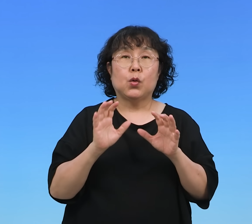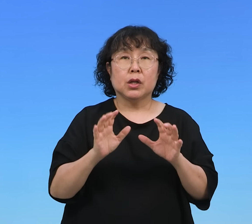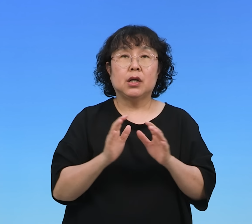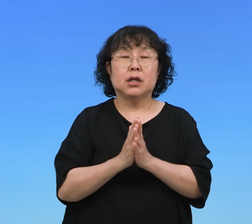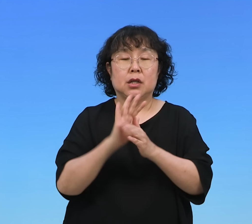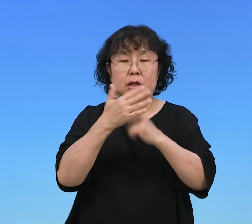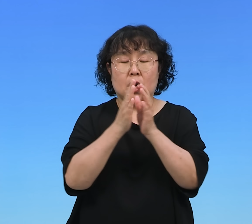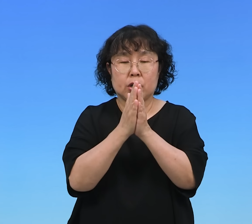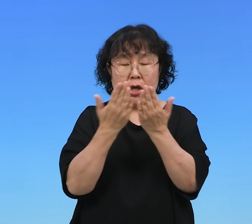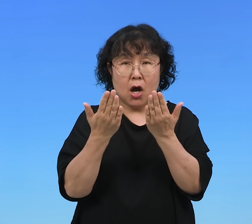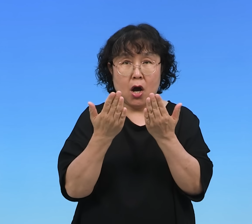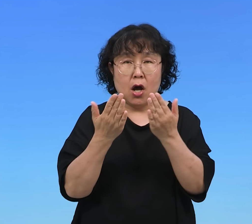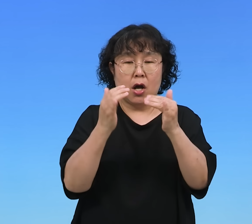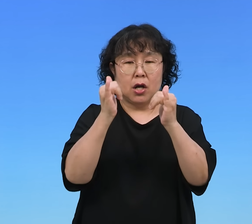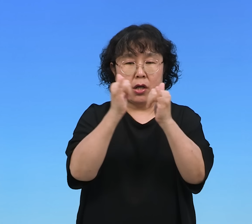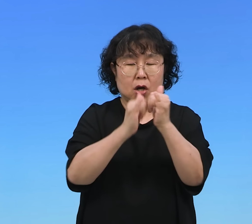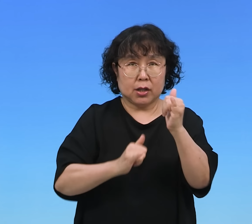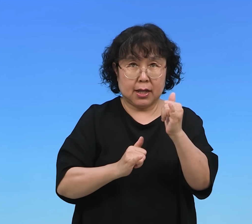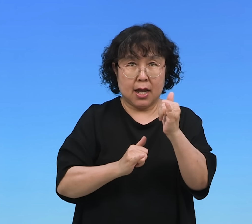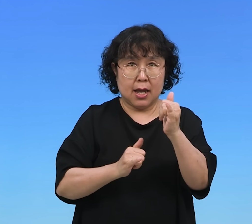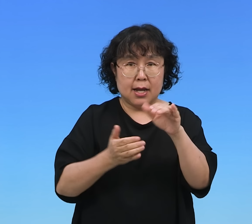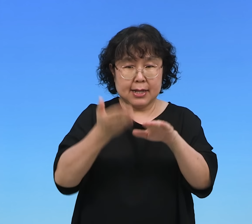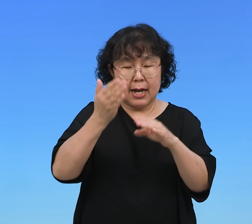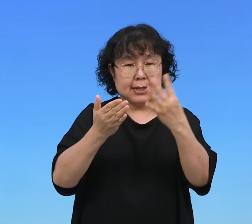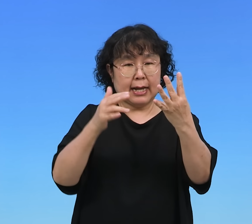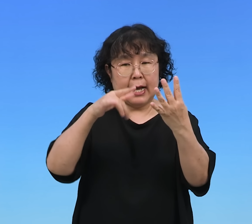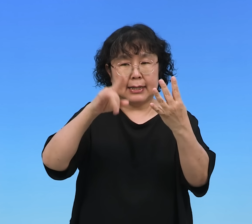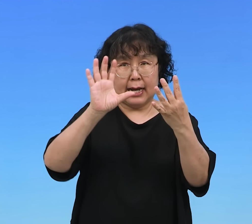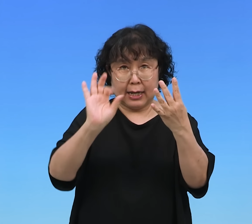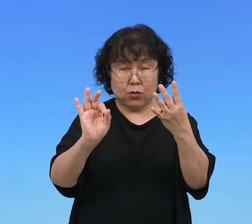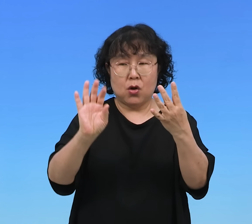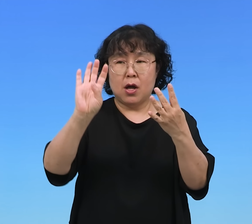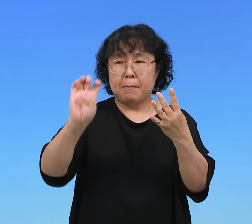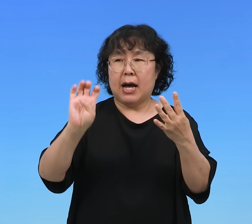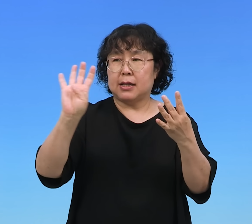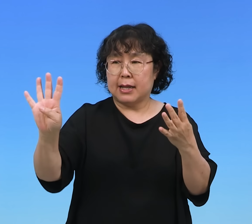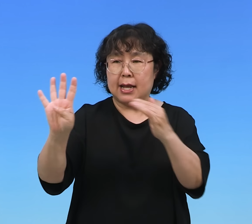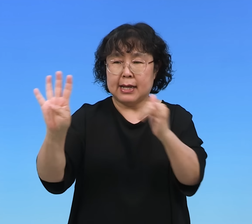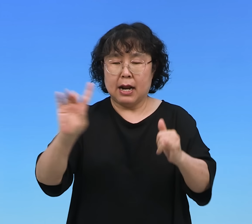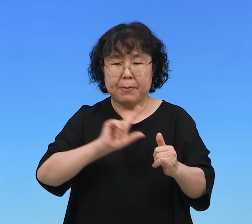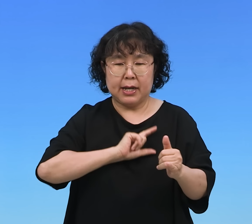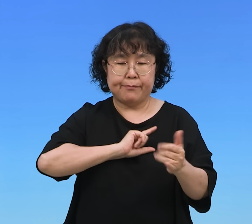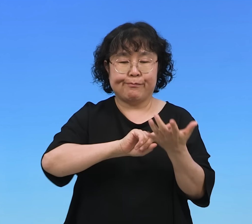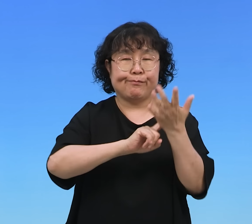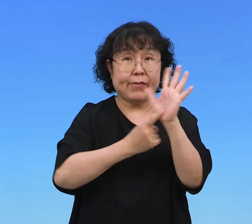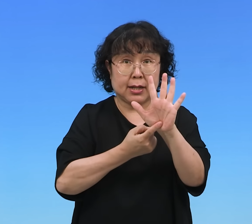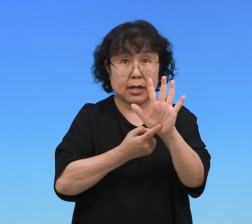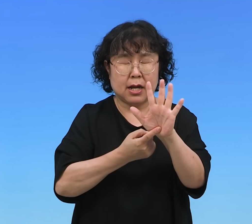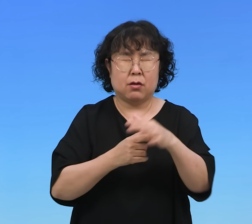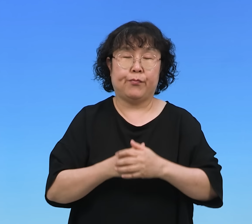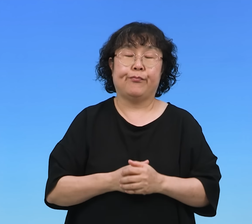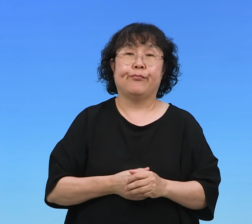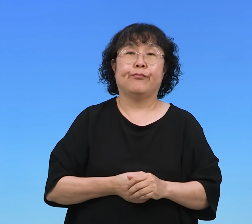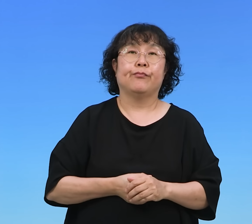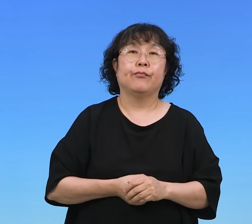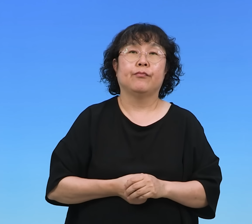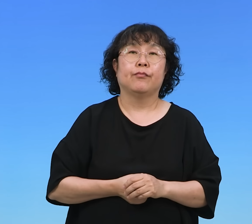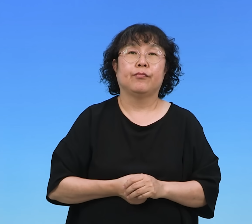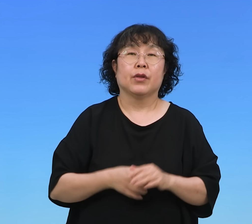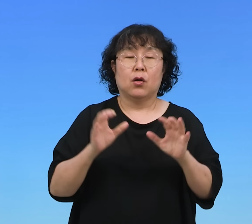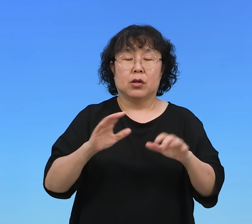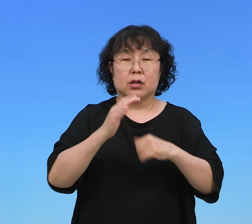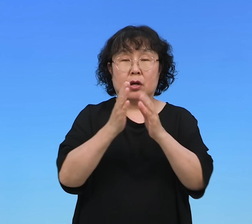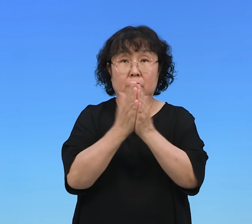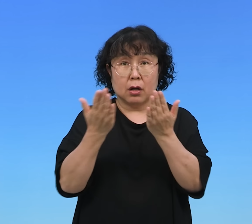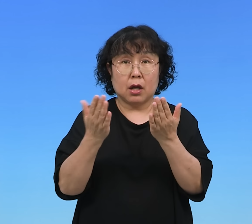오늘 본문으로 삼은 역대상 4장에만 44명의 이름이 등장을 합니다. 이런 식이에요.